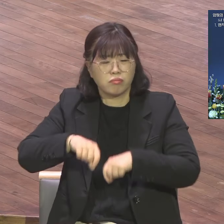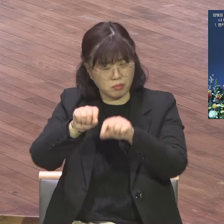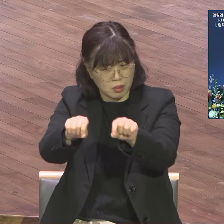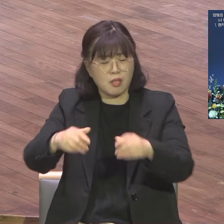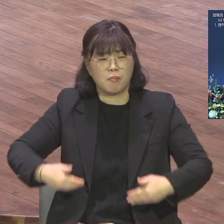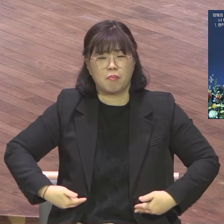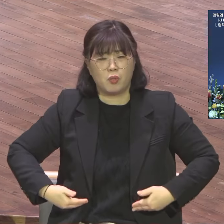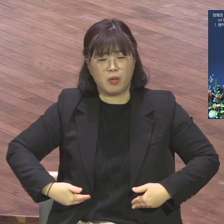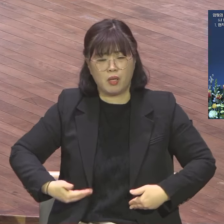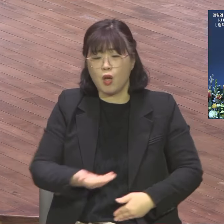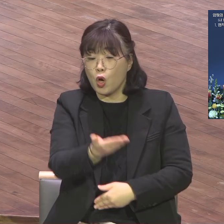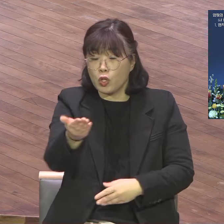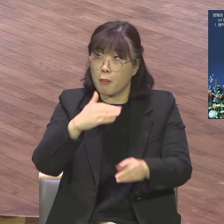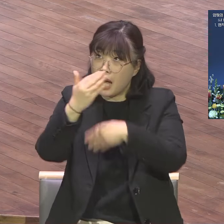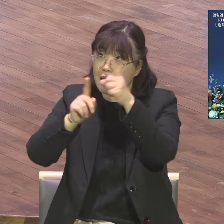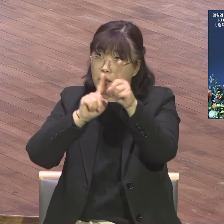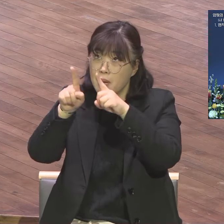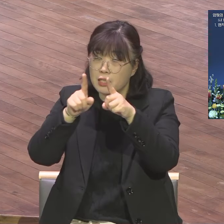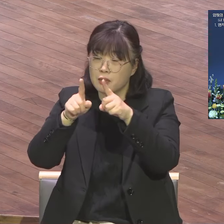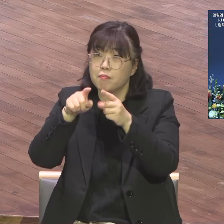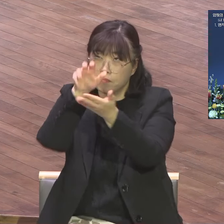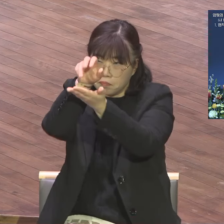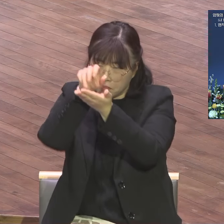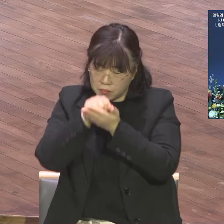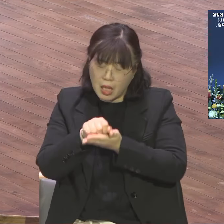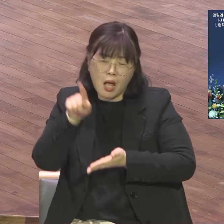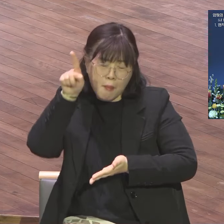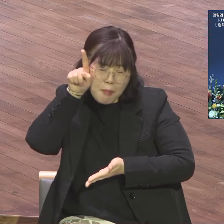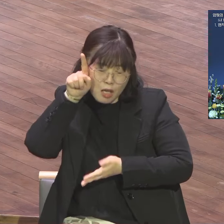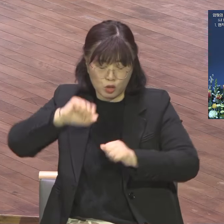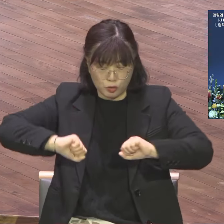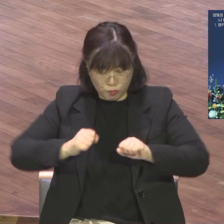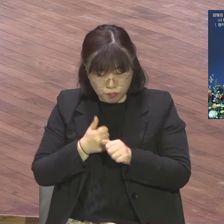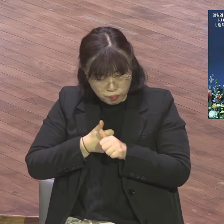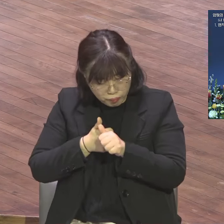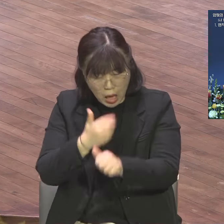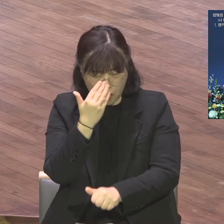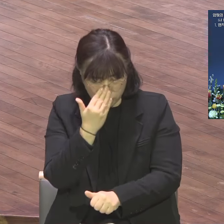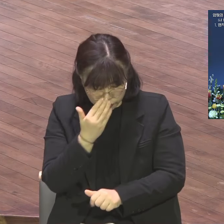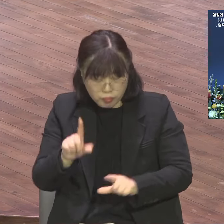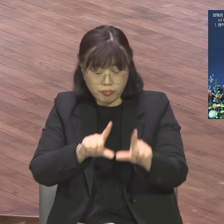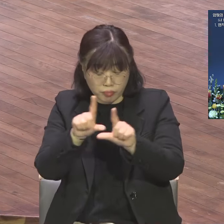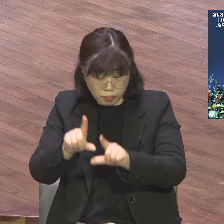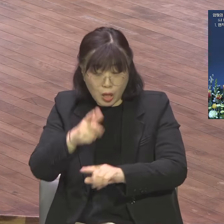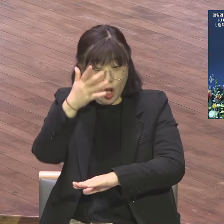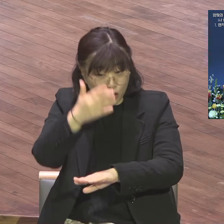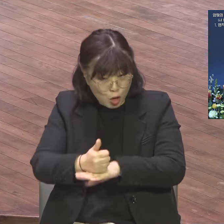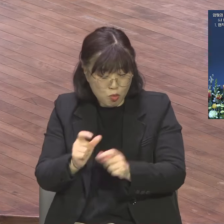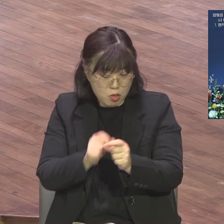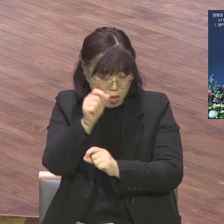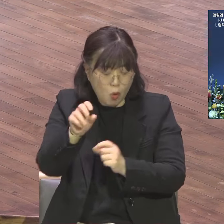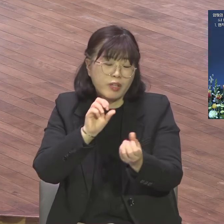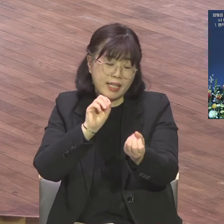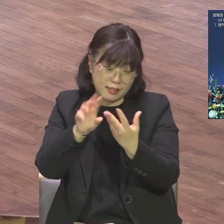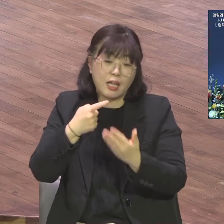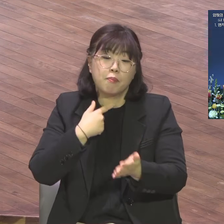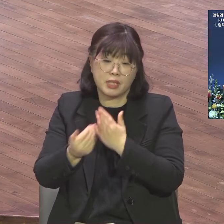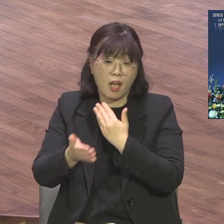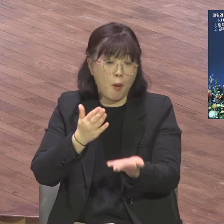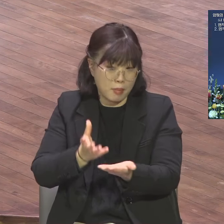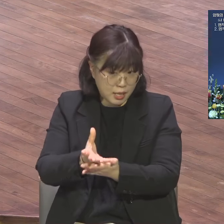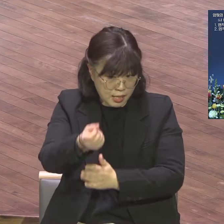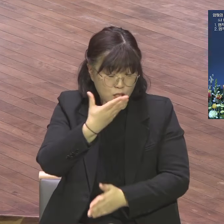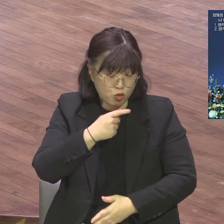영원의 응답을 체험하는 2024년 한 해 되기를 주님으로 축복합니다. 성제로